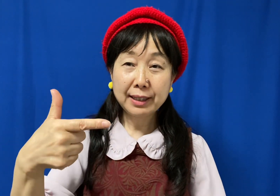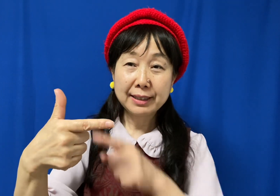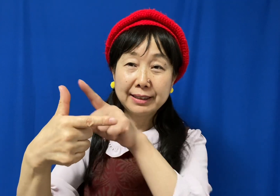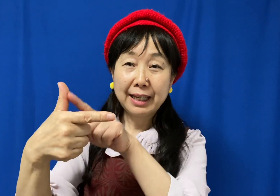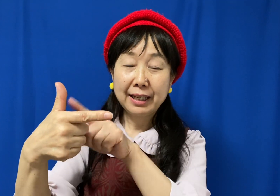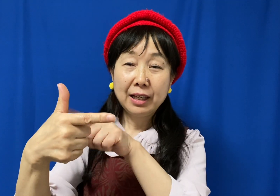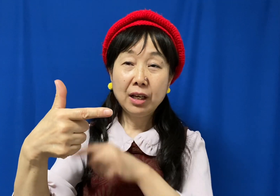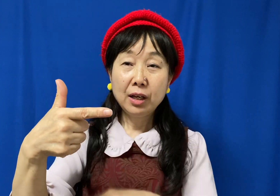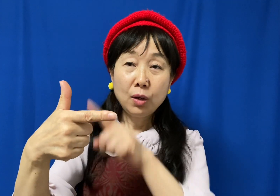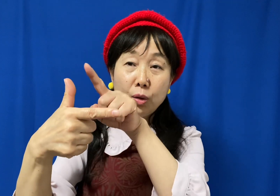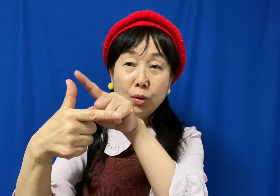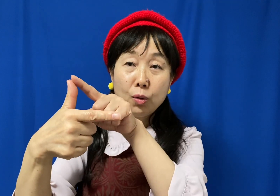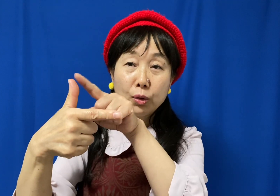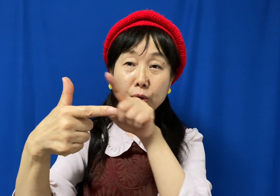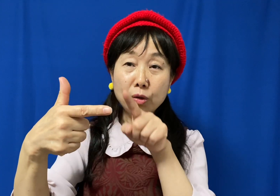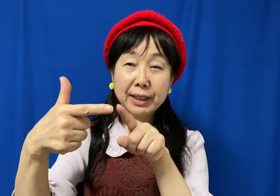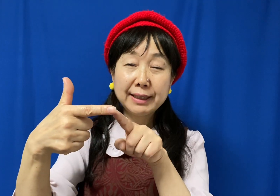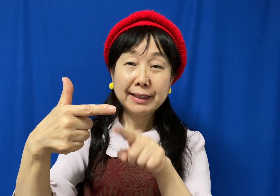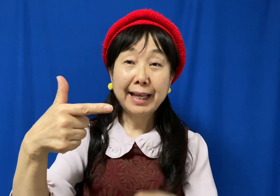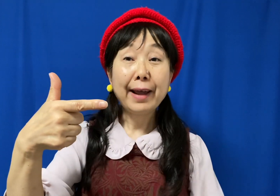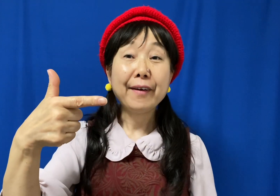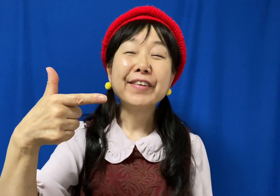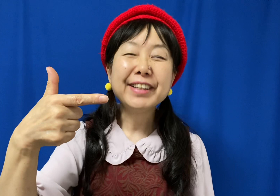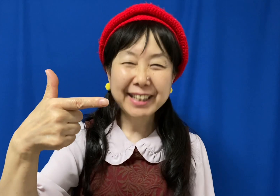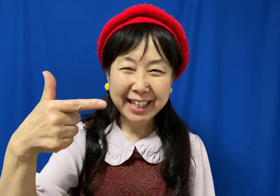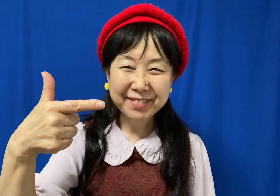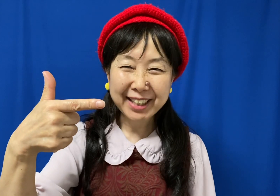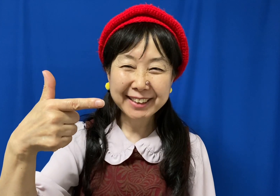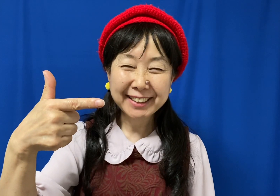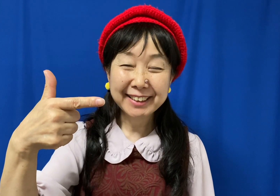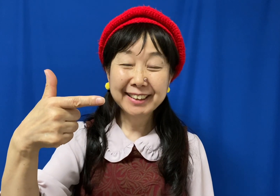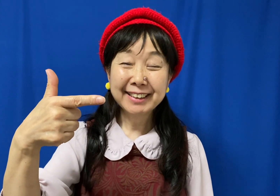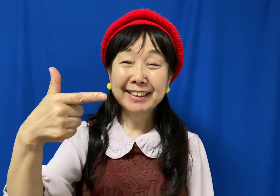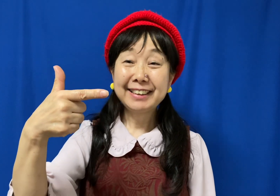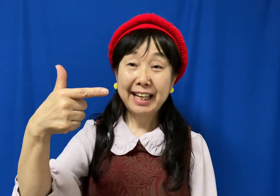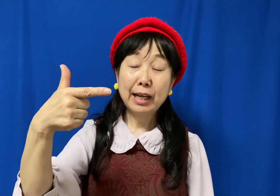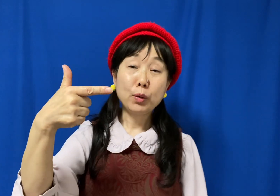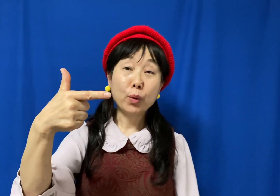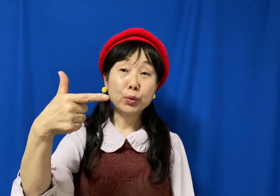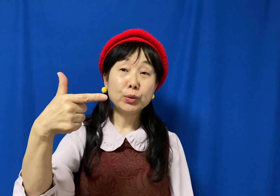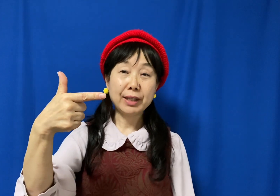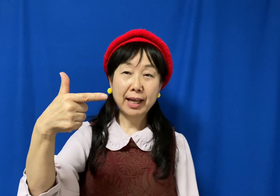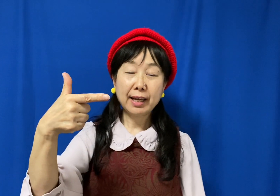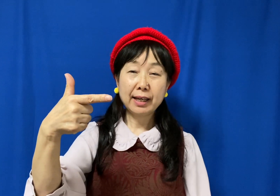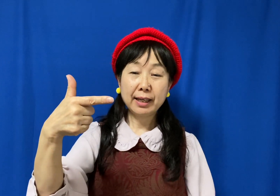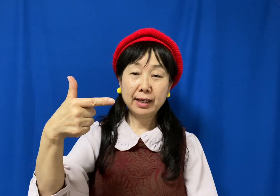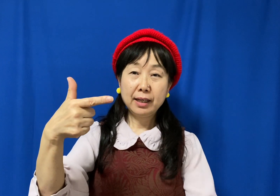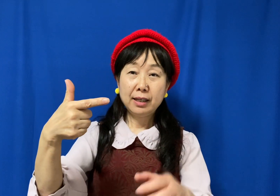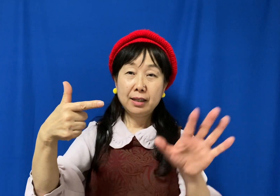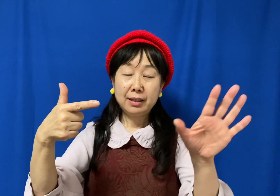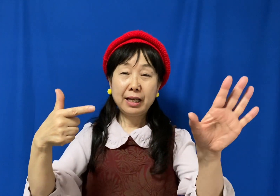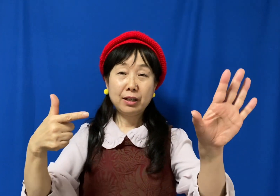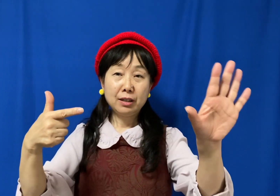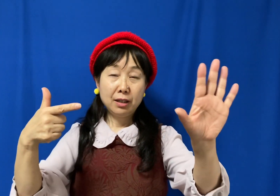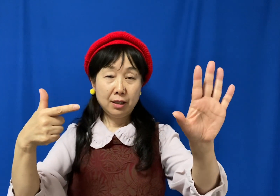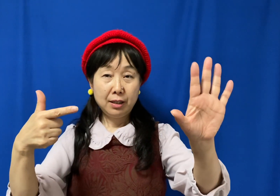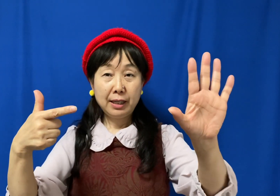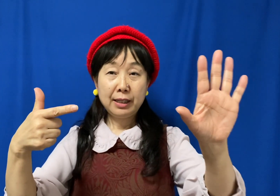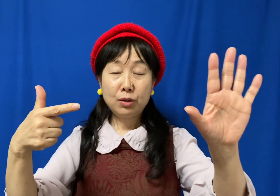ですね、5と1で6になります。ね、6ね。で、